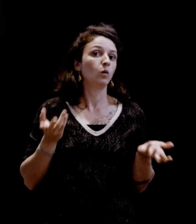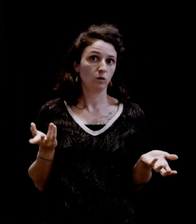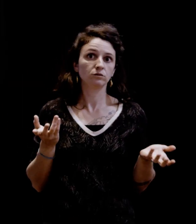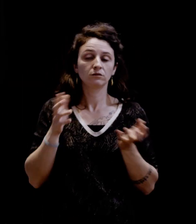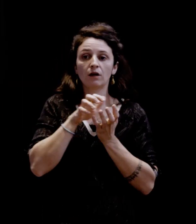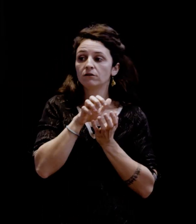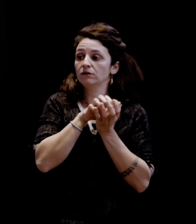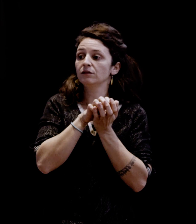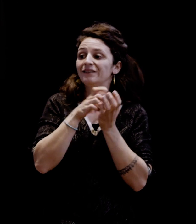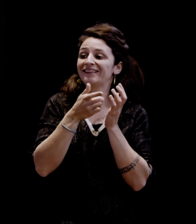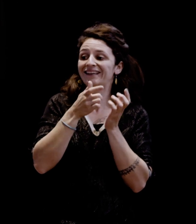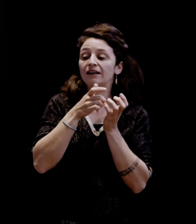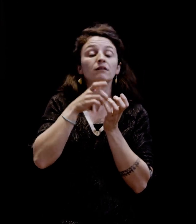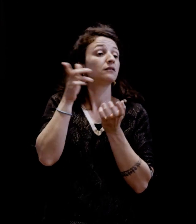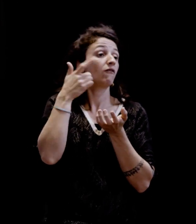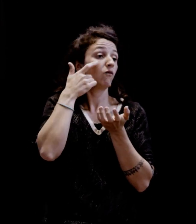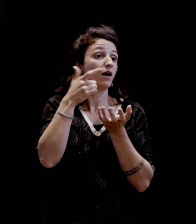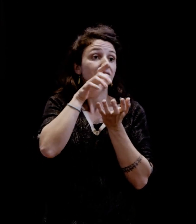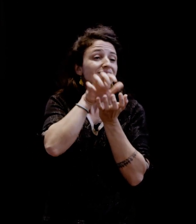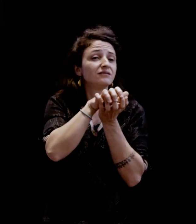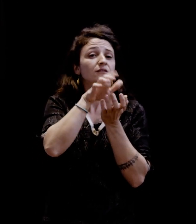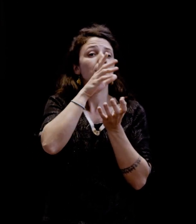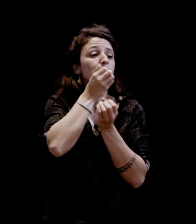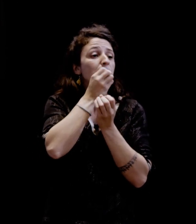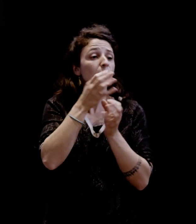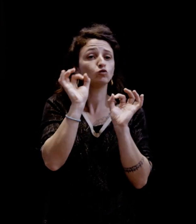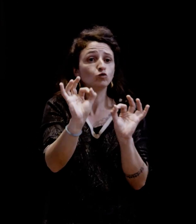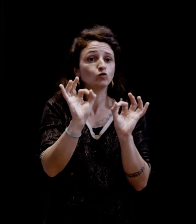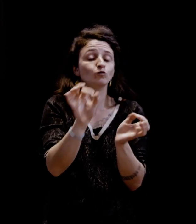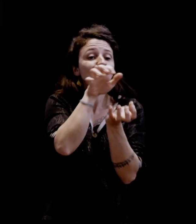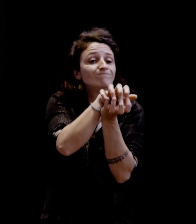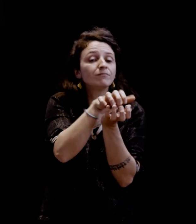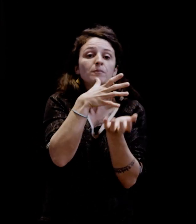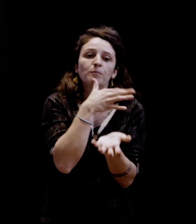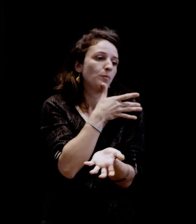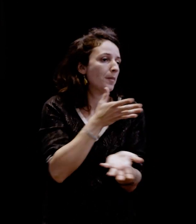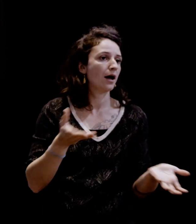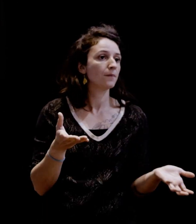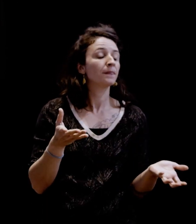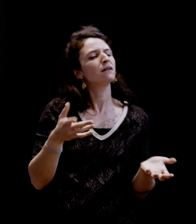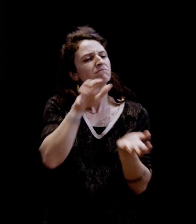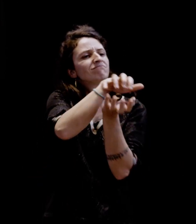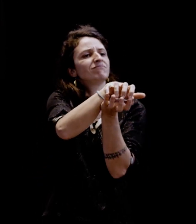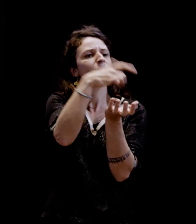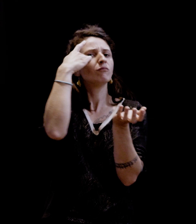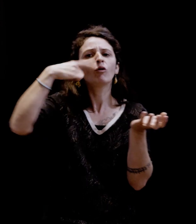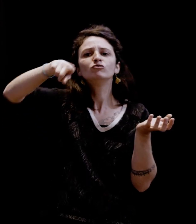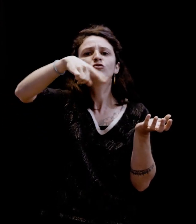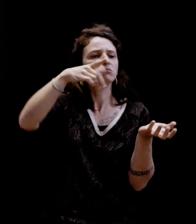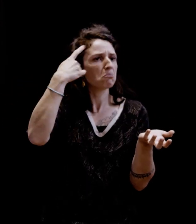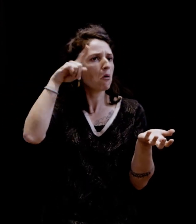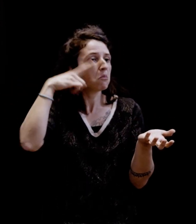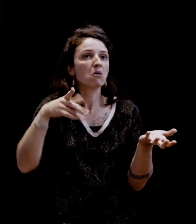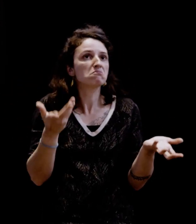rangées et qui ne permettent pas de bien fermer la bouche. À quoi ça sert d'avoir des dents qui sont alignées de manière correcte, avec